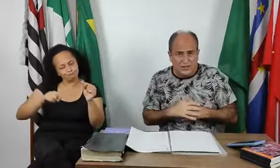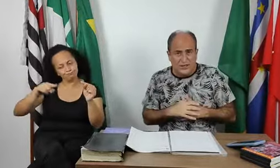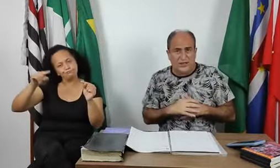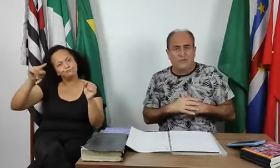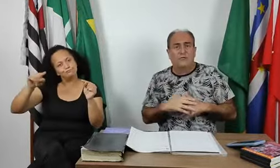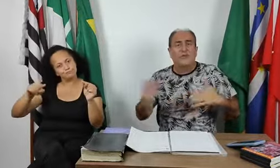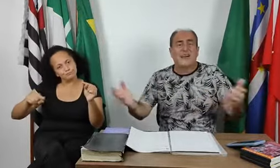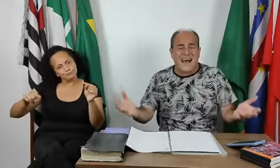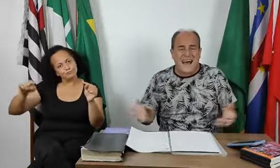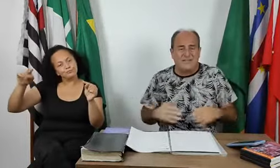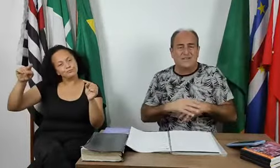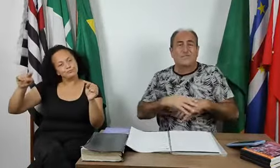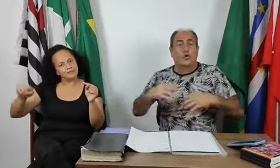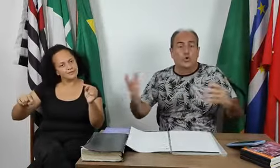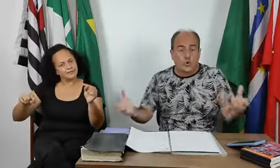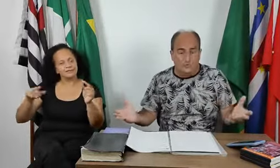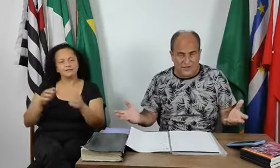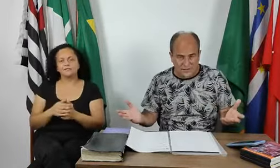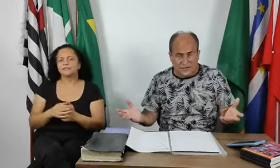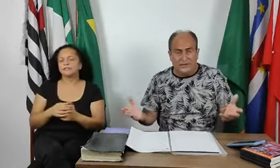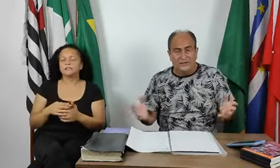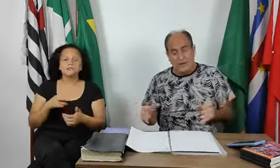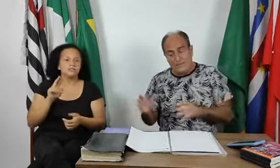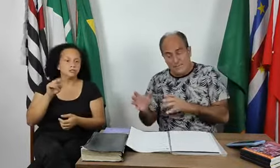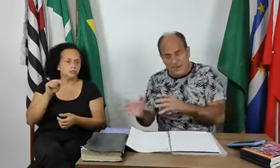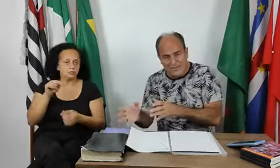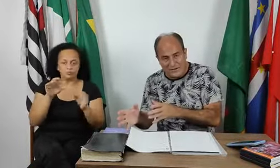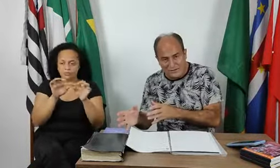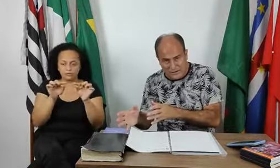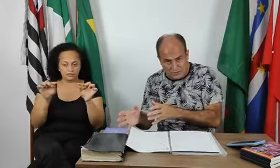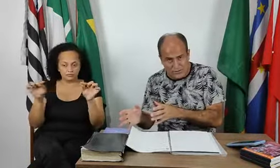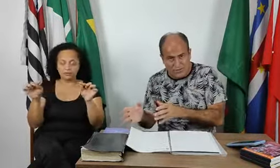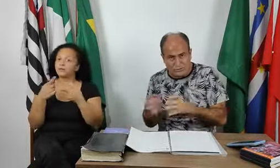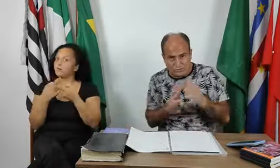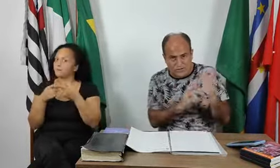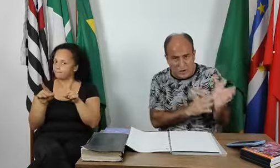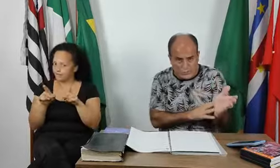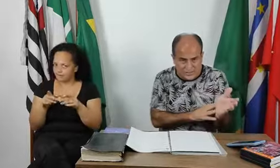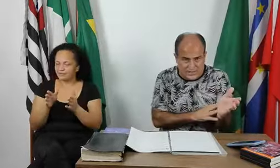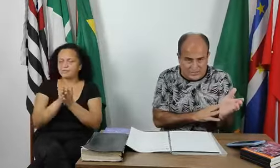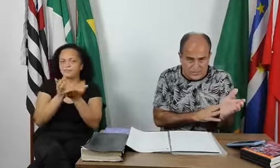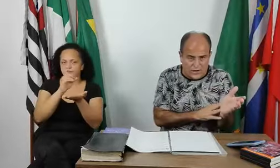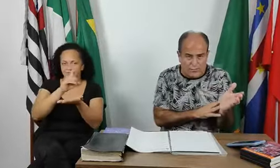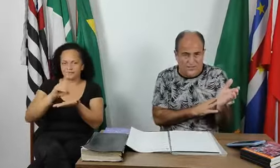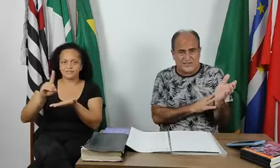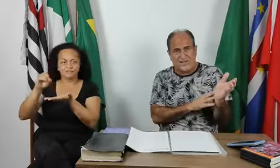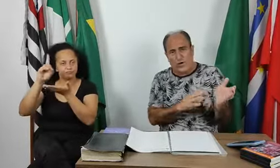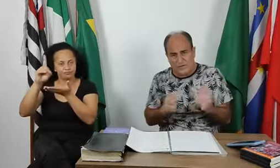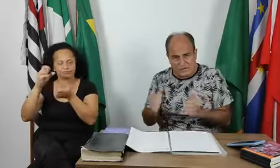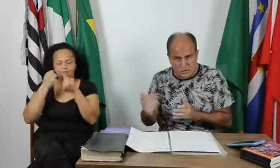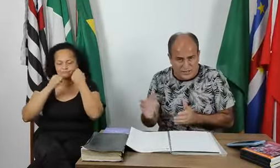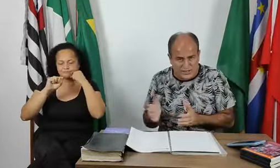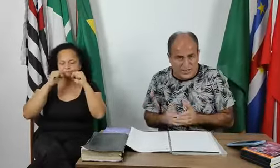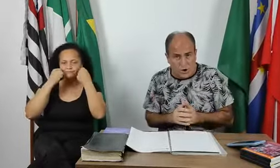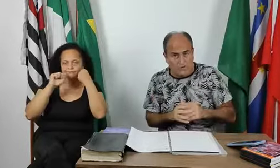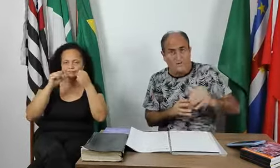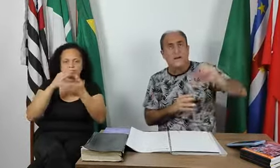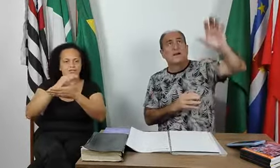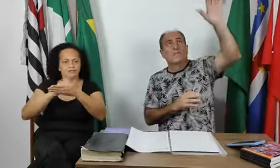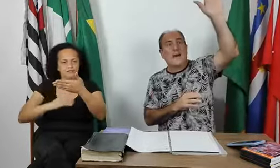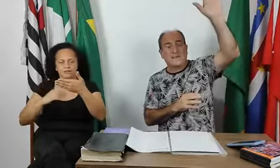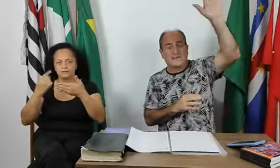bastante vulneráveis, volúveis, Mas a palavra de Deus, segundo o salmista diz, Salmo 119, verso